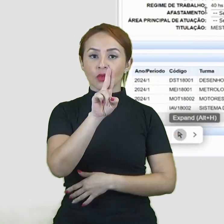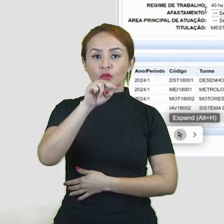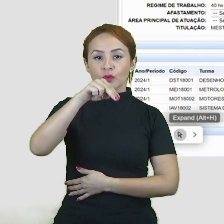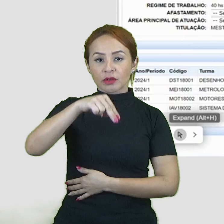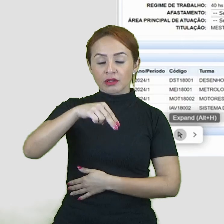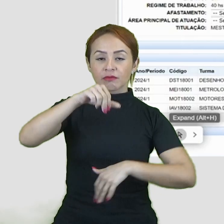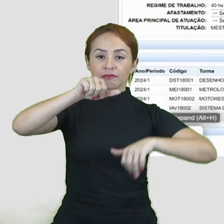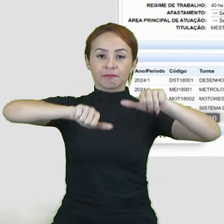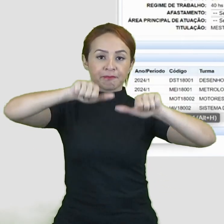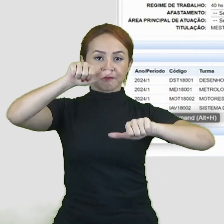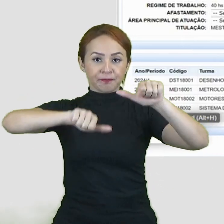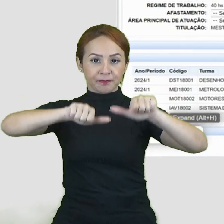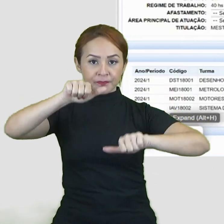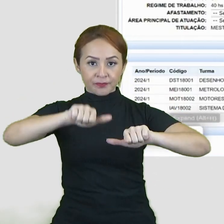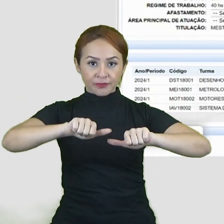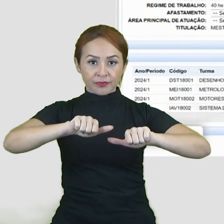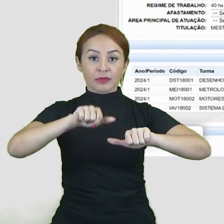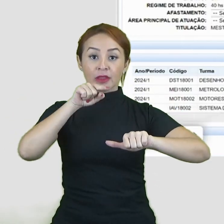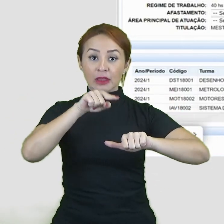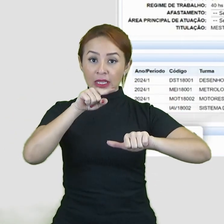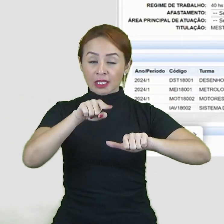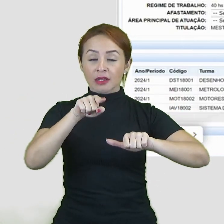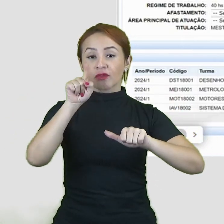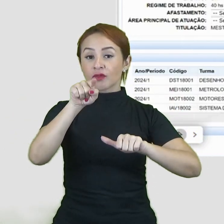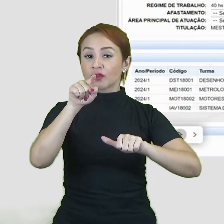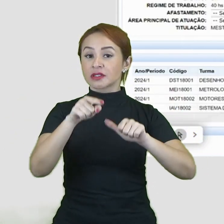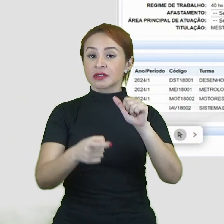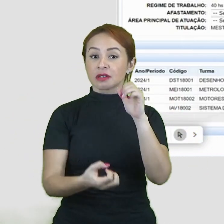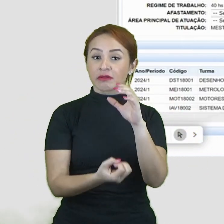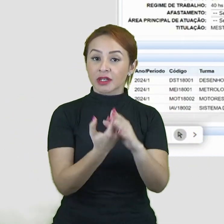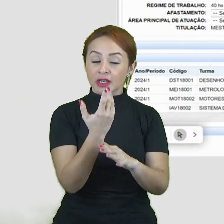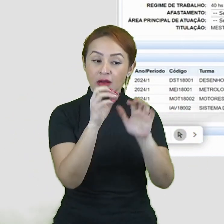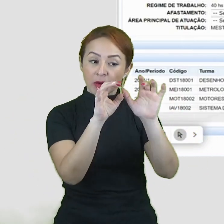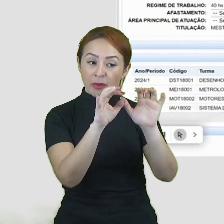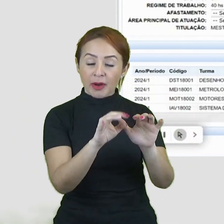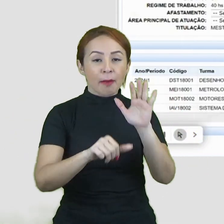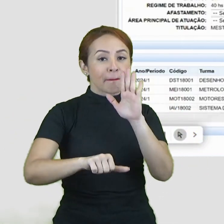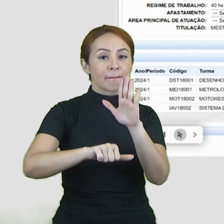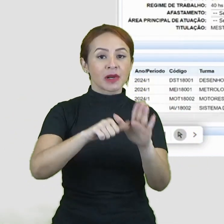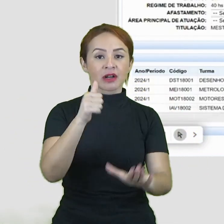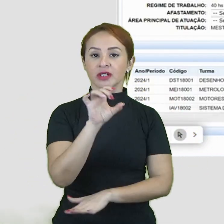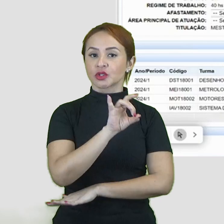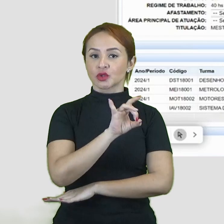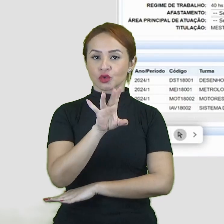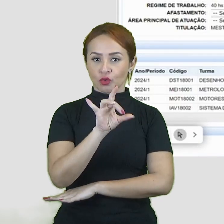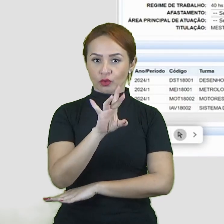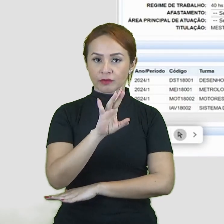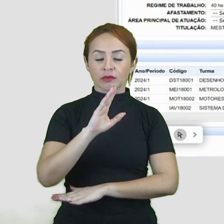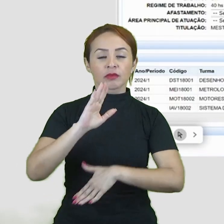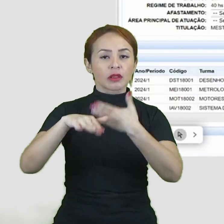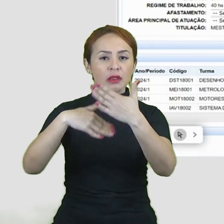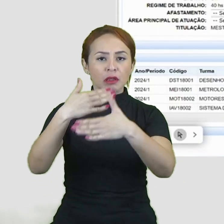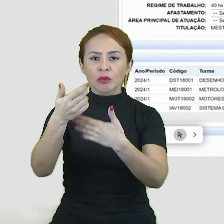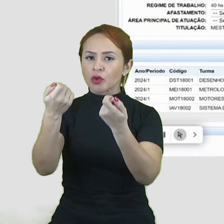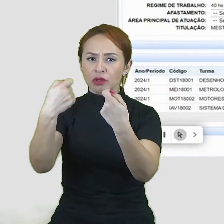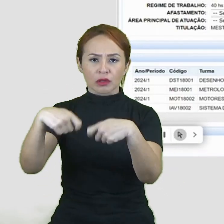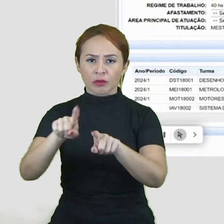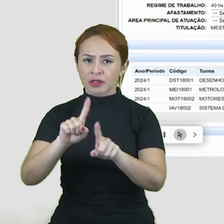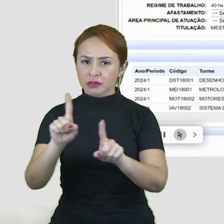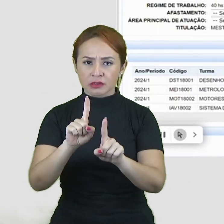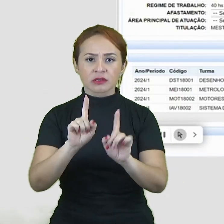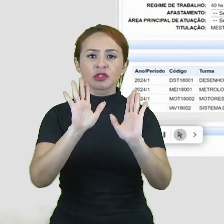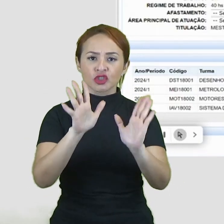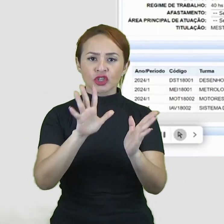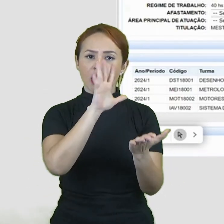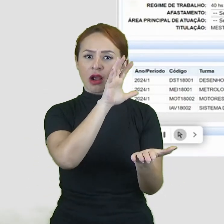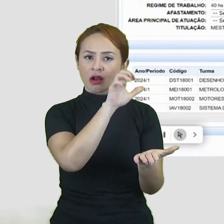necessário fazer um preenchimento da unidade para avaliação. Esse preenchimento ele vai ser feito só nessa primeira versão, na